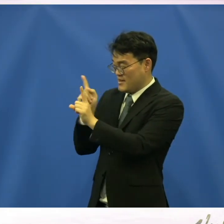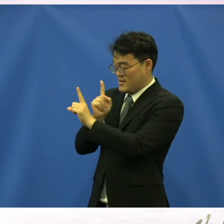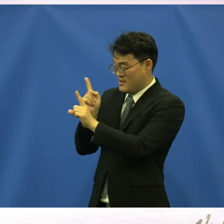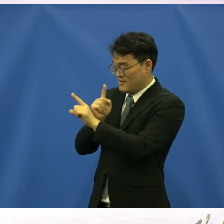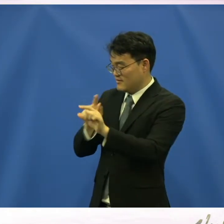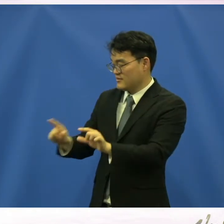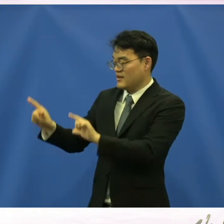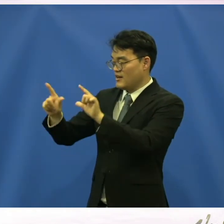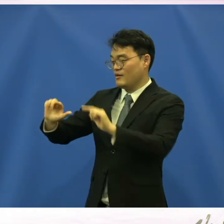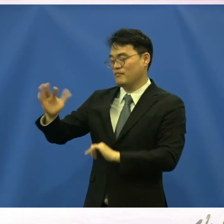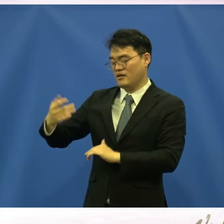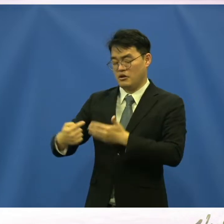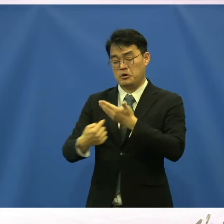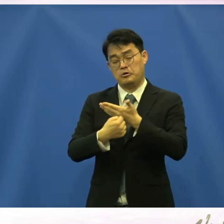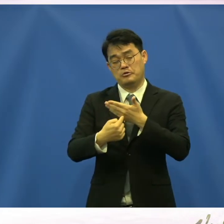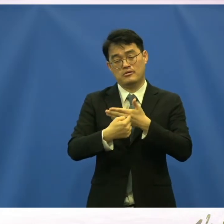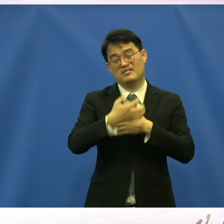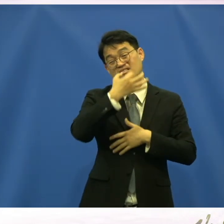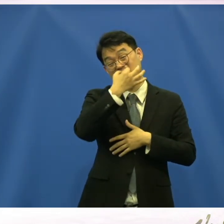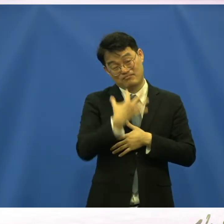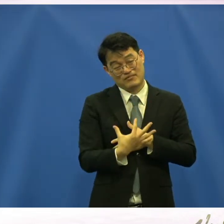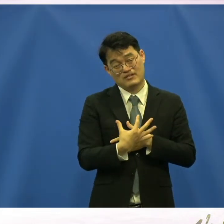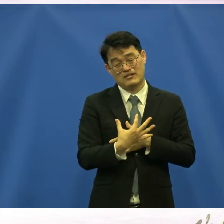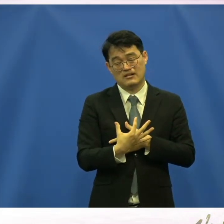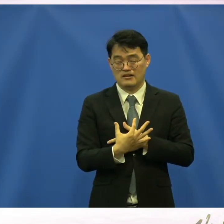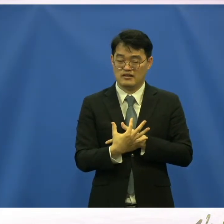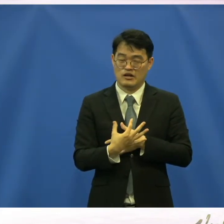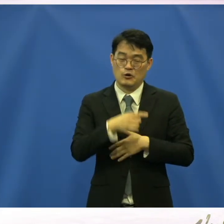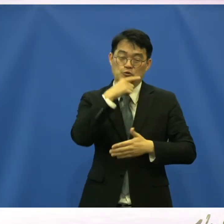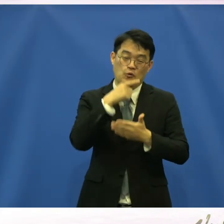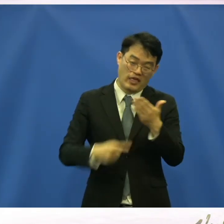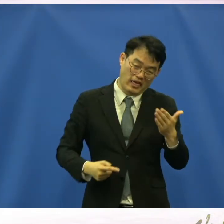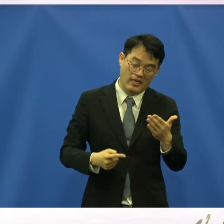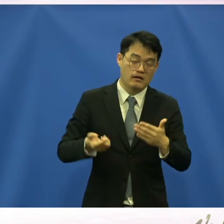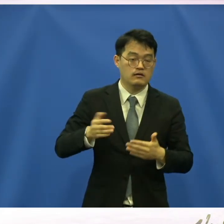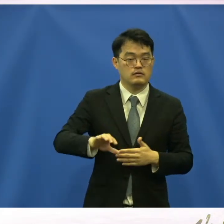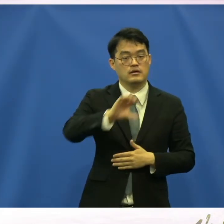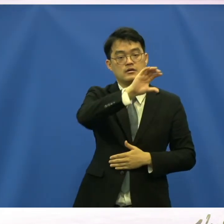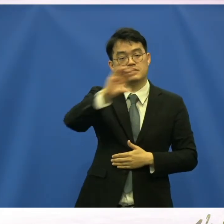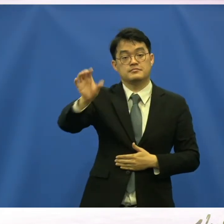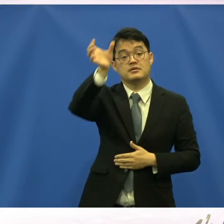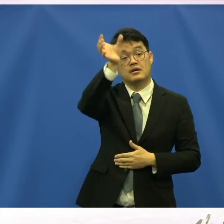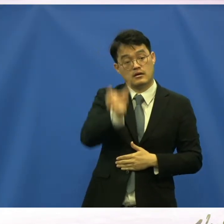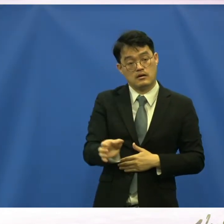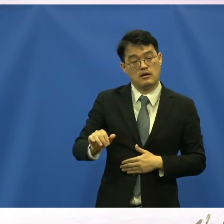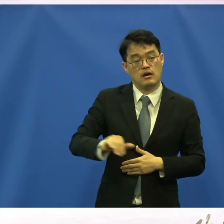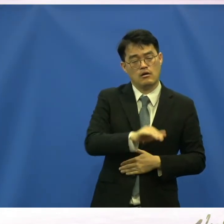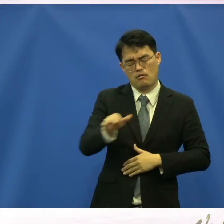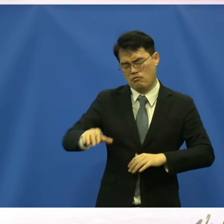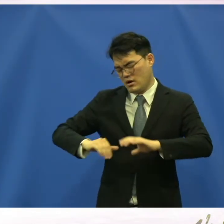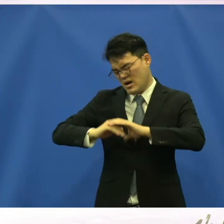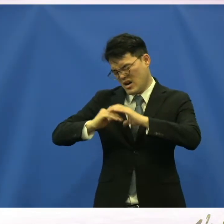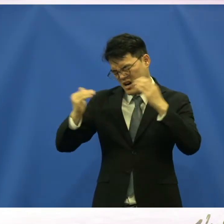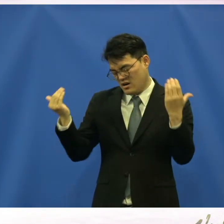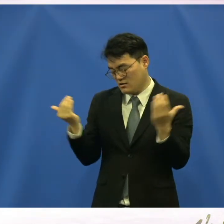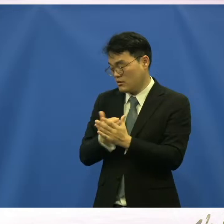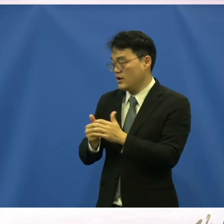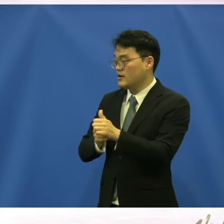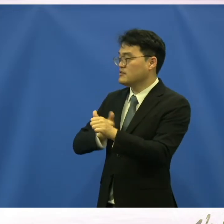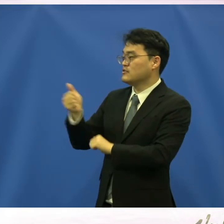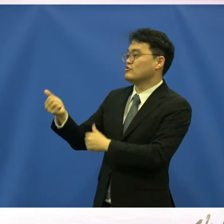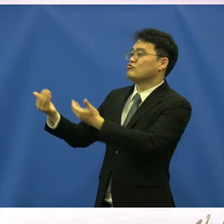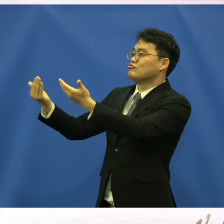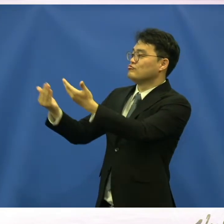겉으로는 힘들어 보이지만 그 십자가만이 완전하게 승리의 길로 우리를 이끄신다는 사실을 기억하고 자아를